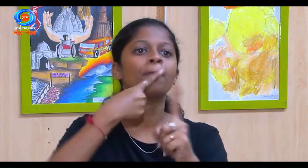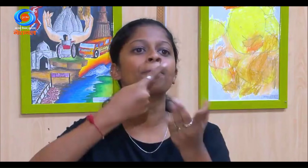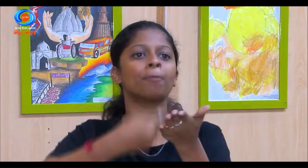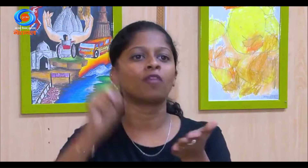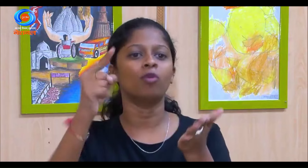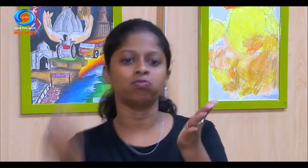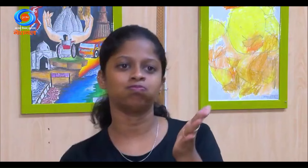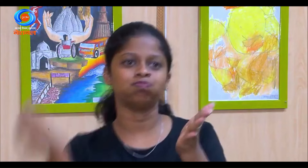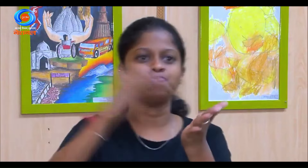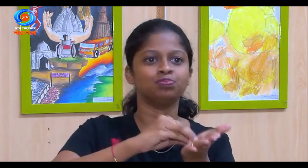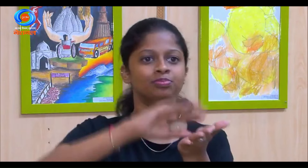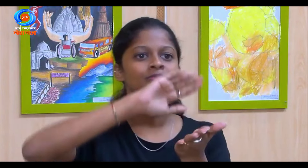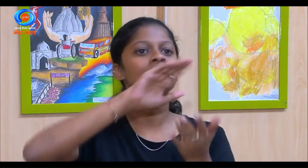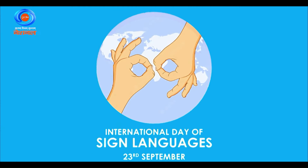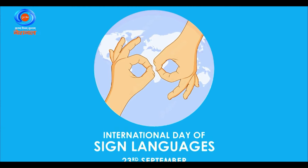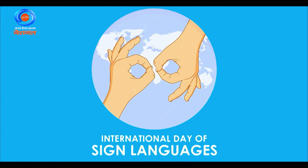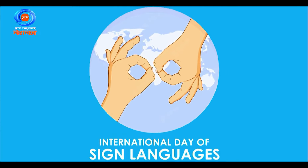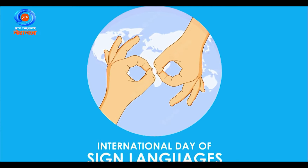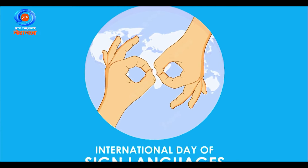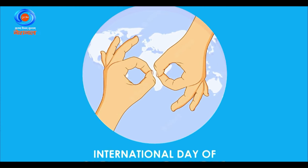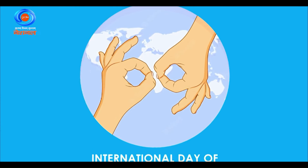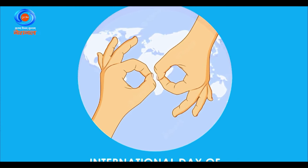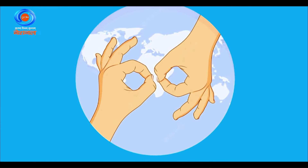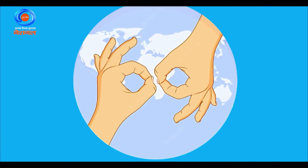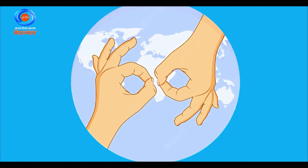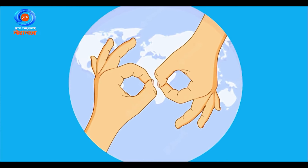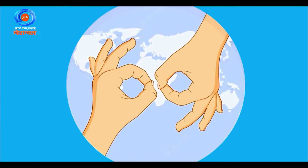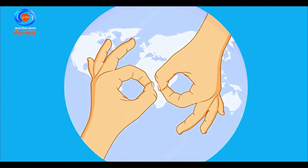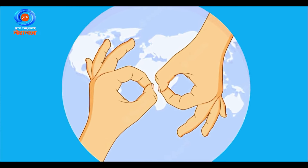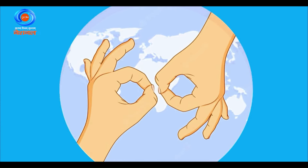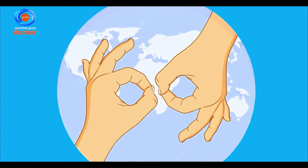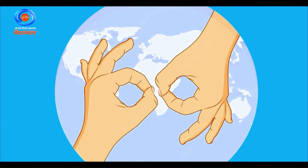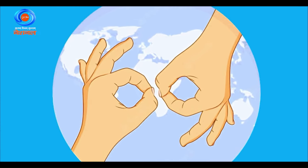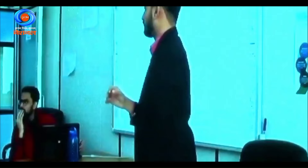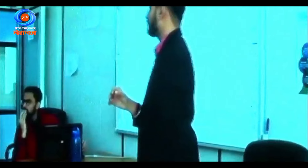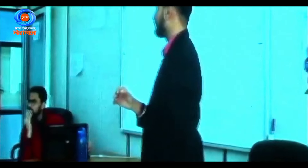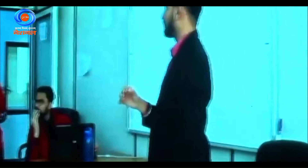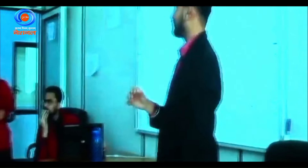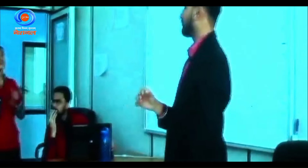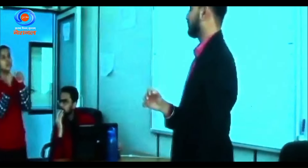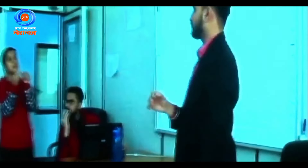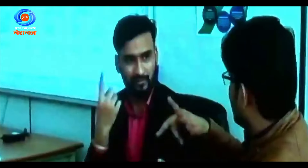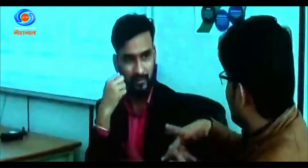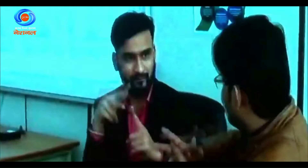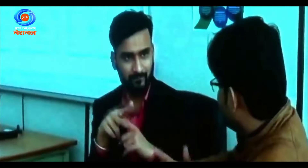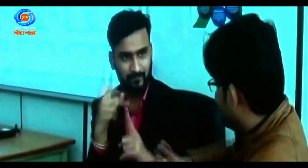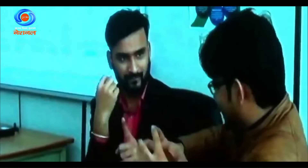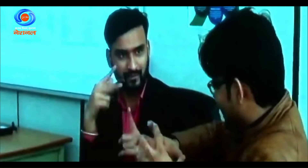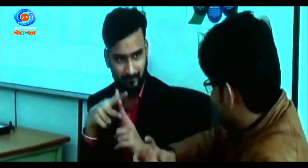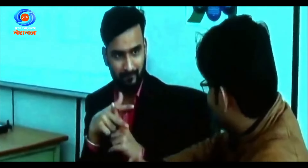दीवारें गिरती जा रही हैं। अंतर्राष्ट्रीय सांकेतिक भाषा दिवस हमें याद दिलाता है, हर इंसान को बोलने का अधिकार है,